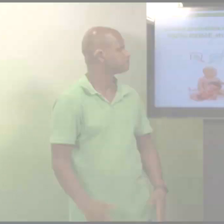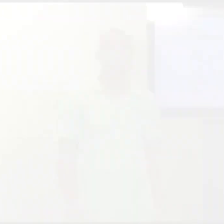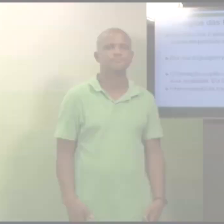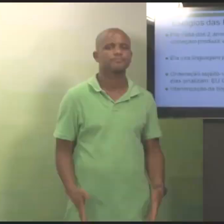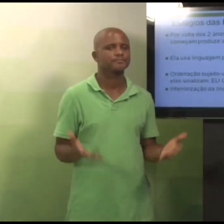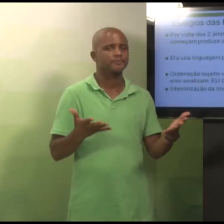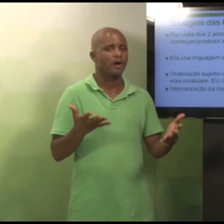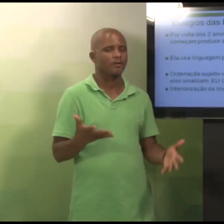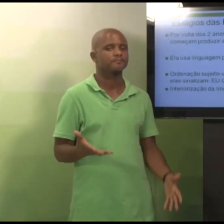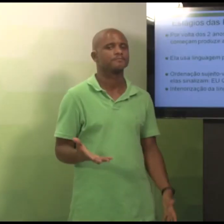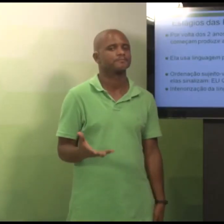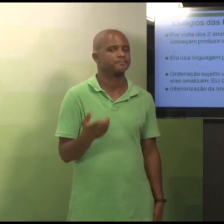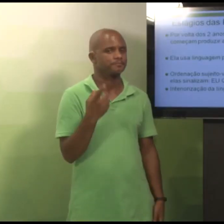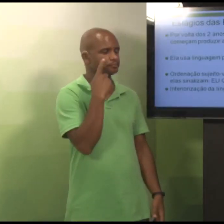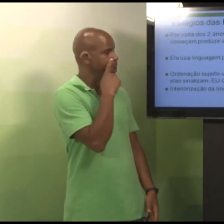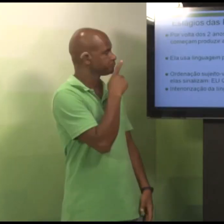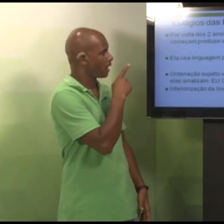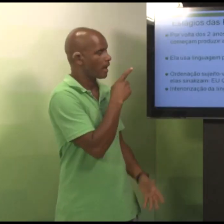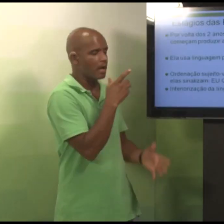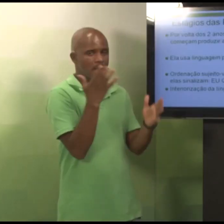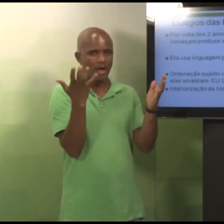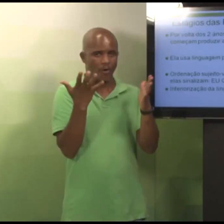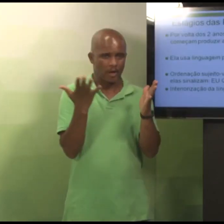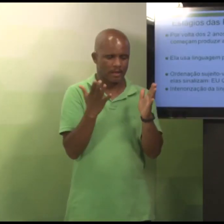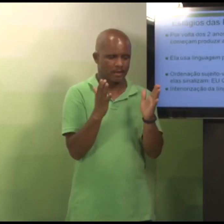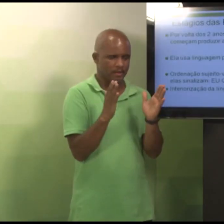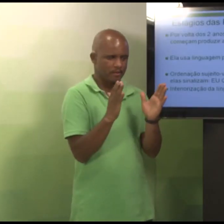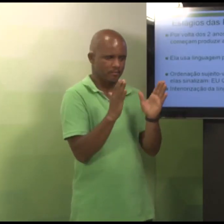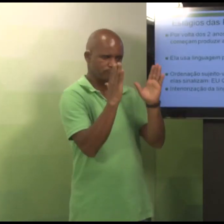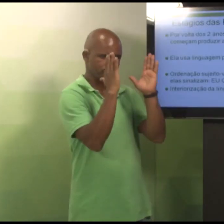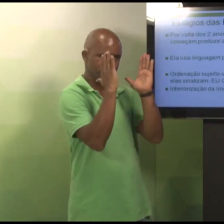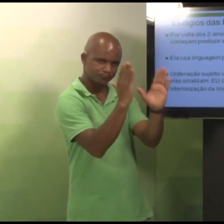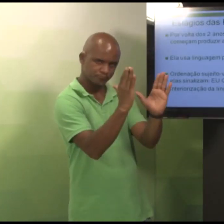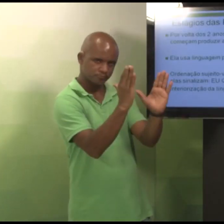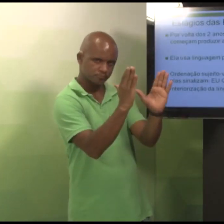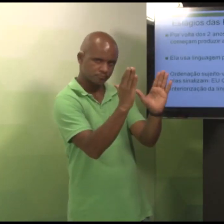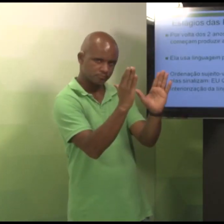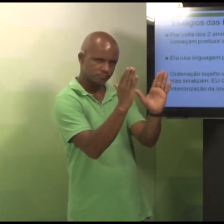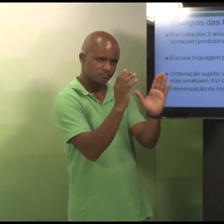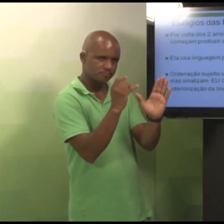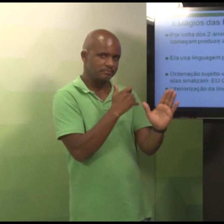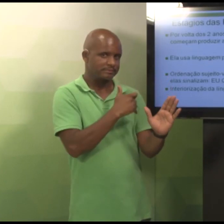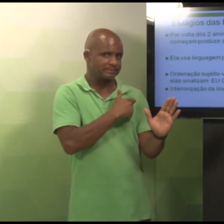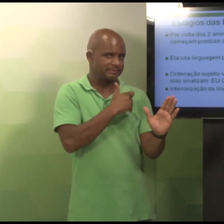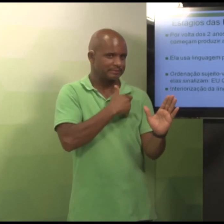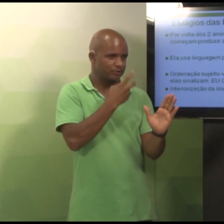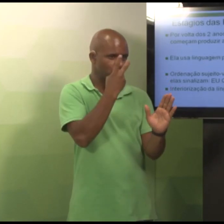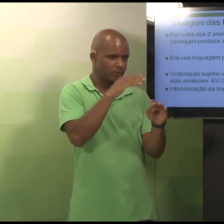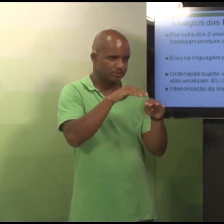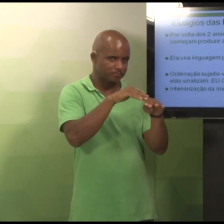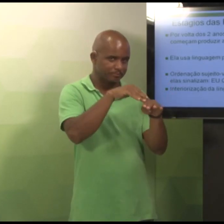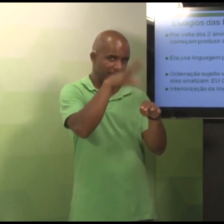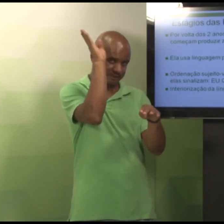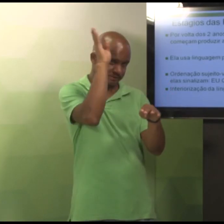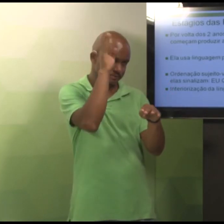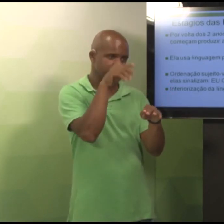etapa, outro estágio. Agora, passaremos para o estágio que começa aos